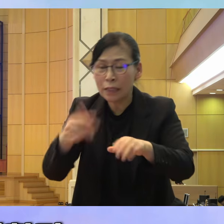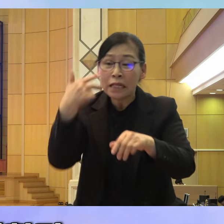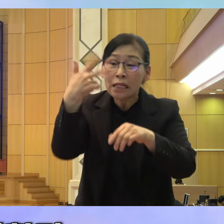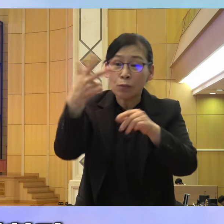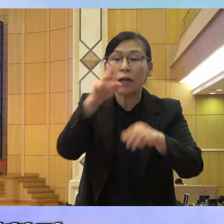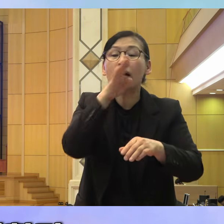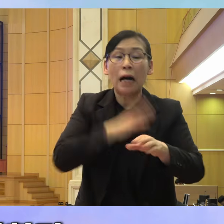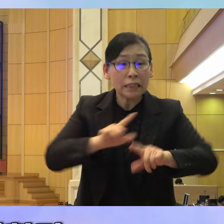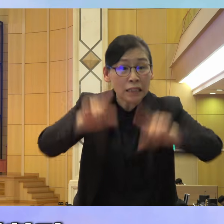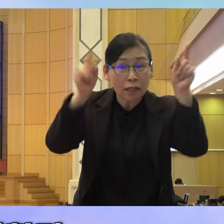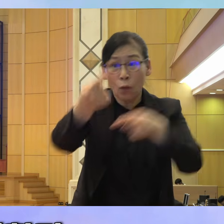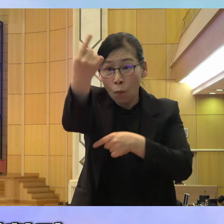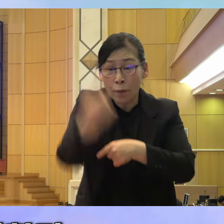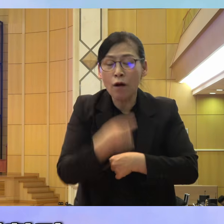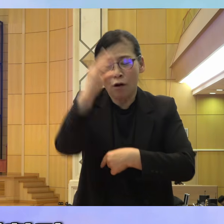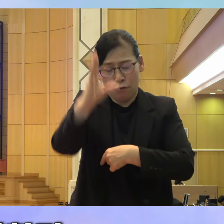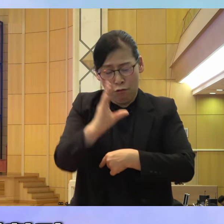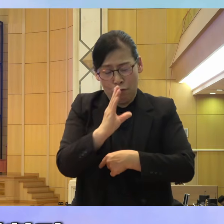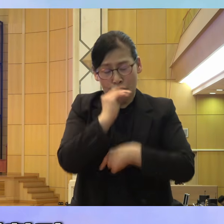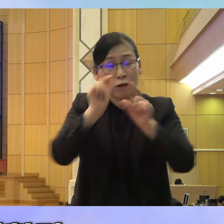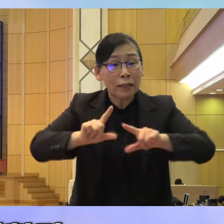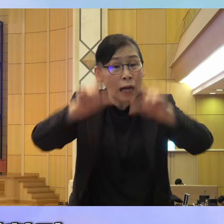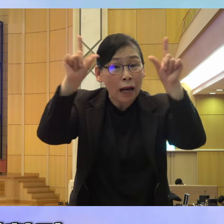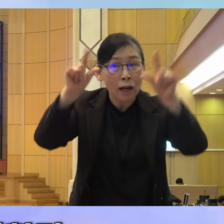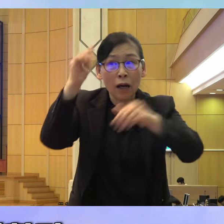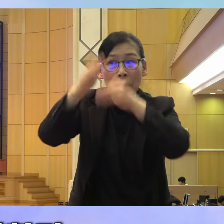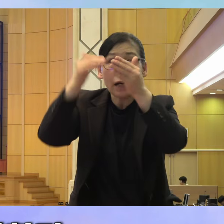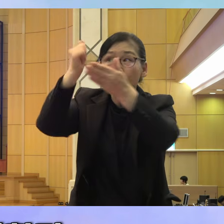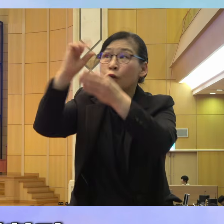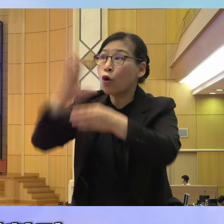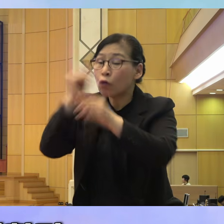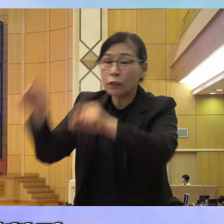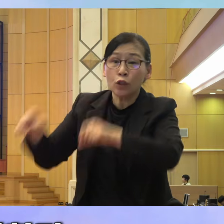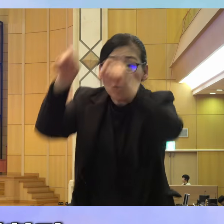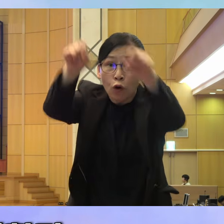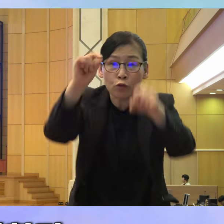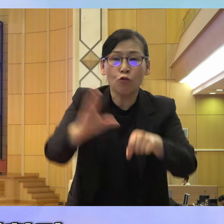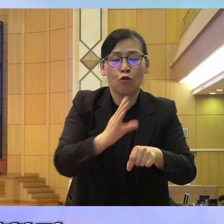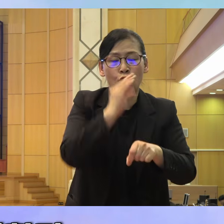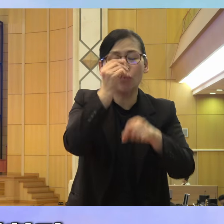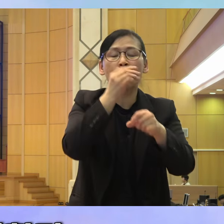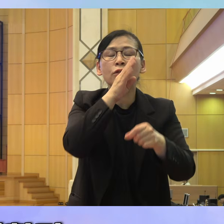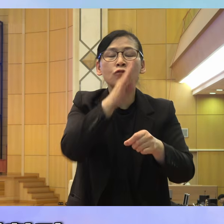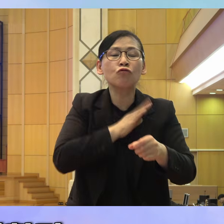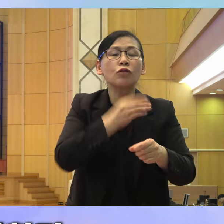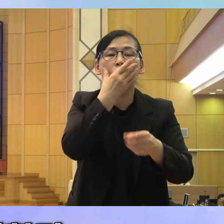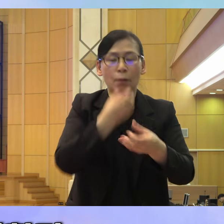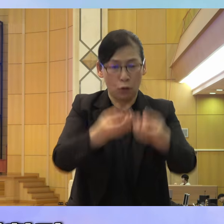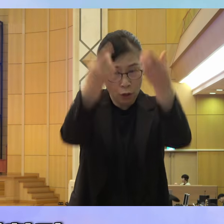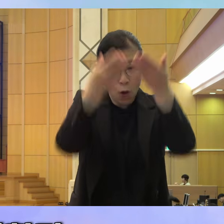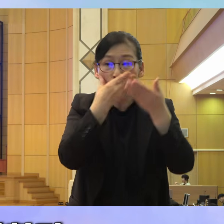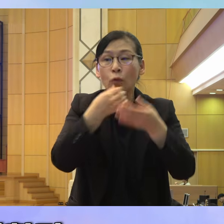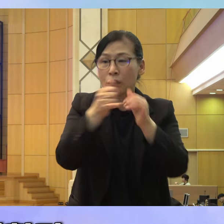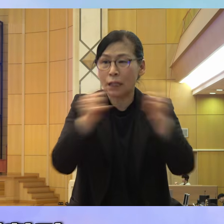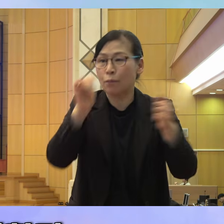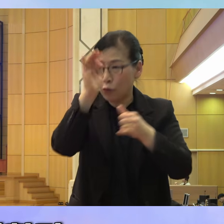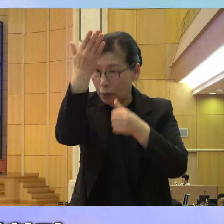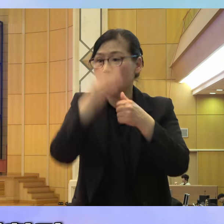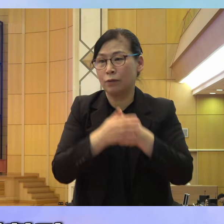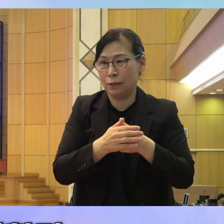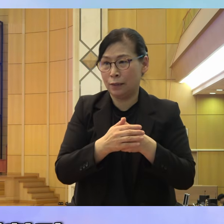잔을 하나님 복을 주는 거룩하단 말은 하나님이 거룩하니 너희도 거룩하라. 하나님처럼 죄가 없이 복 있는 사람이 되라 이